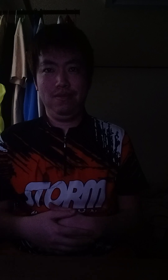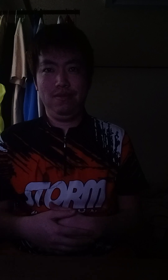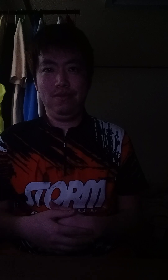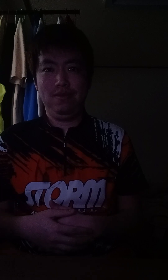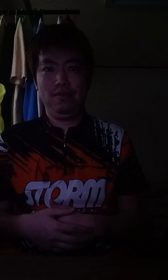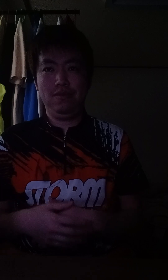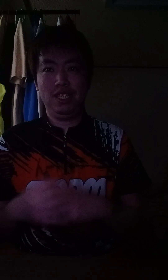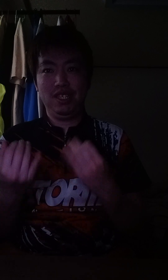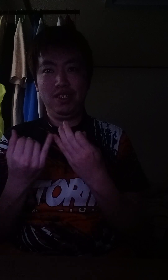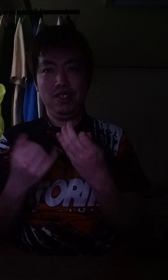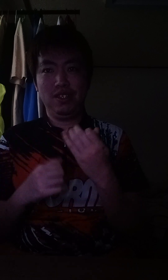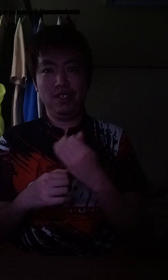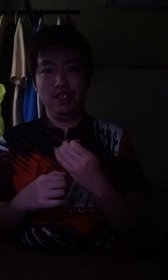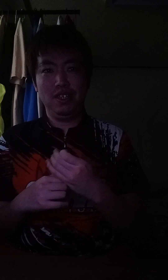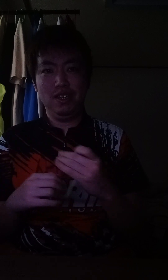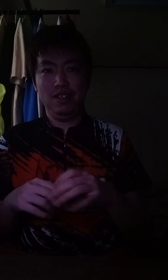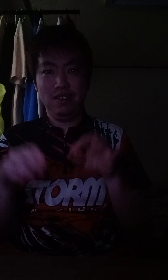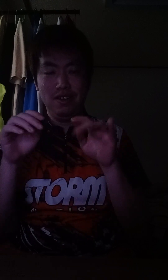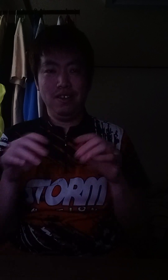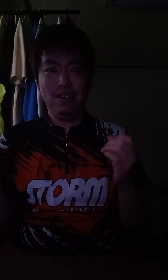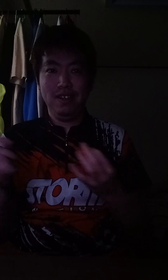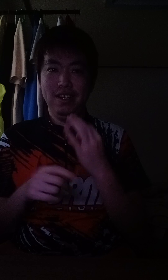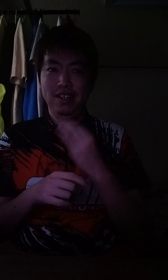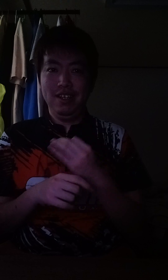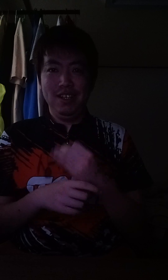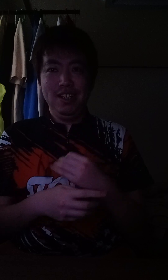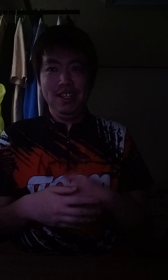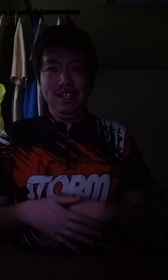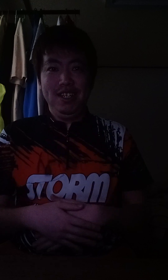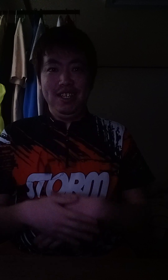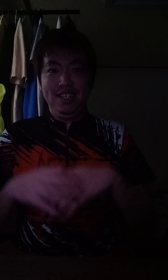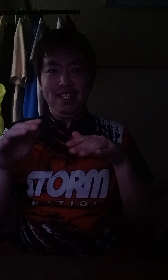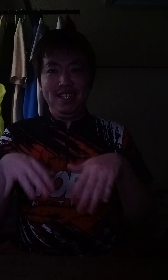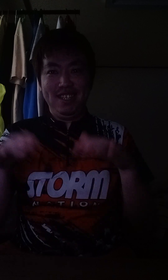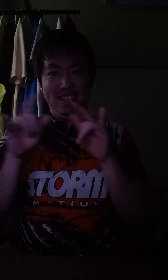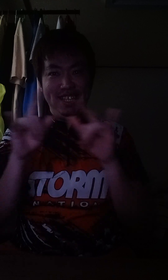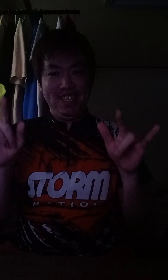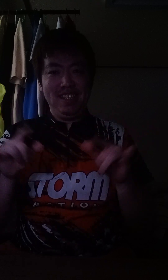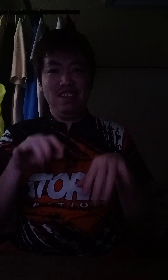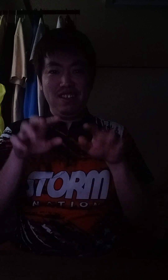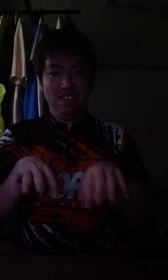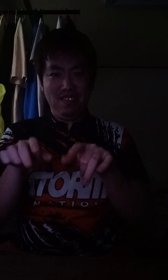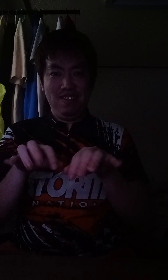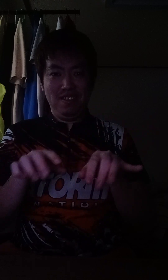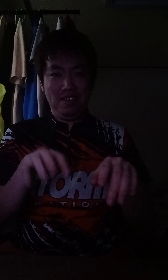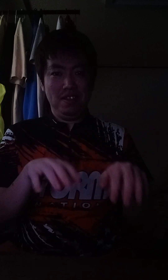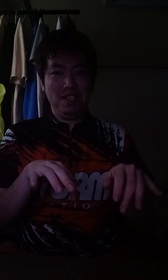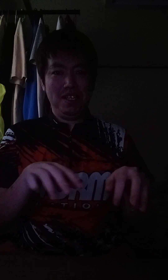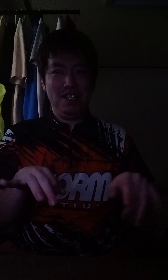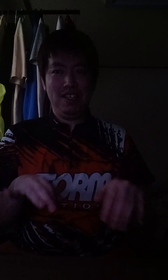엄마예요. 아, 이게 엄마예요? 살살했다가 피아노 선율 같아.